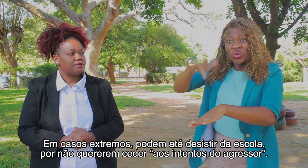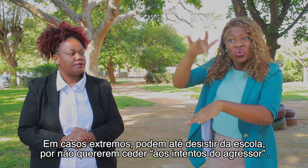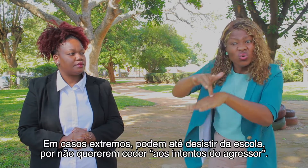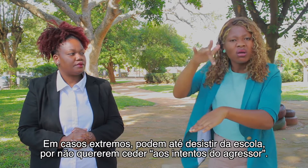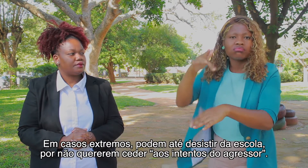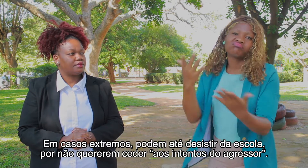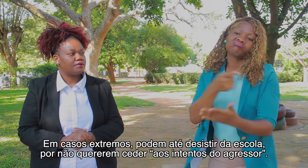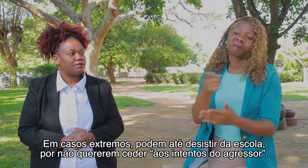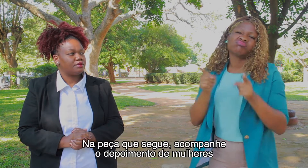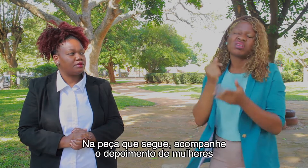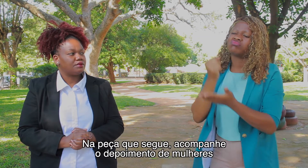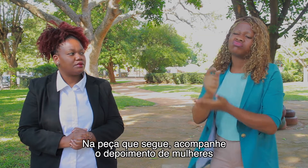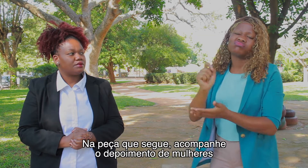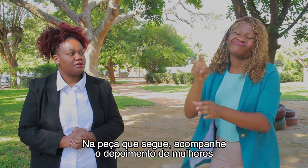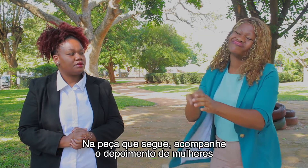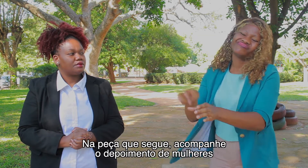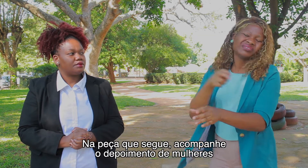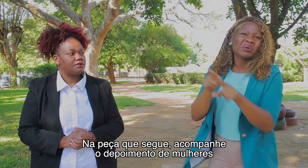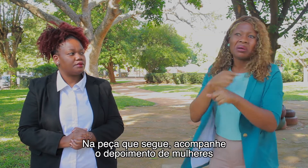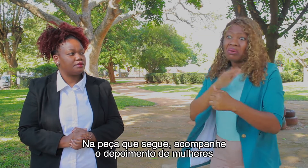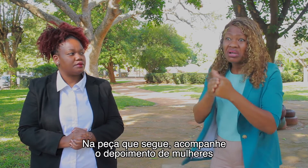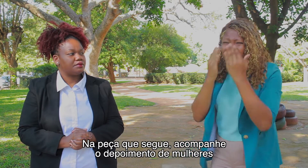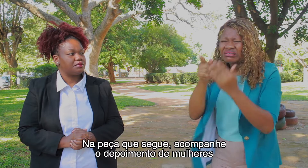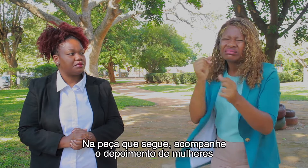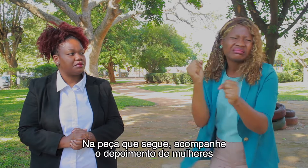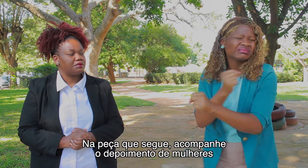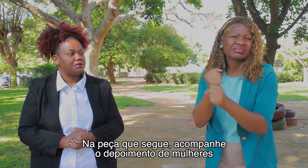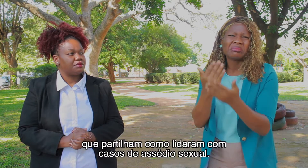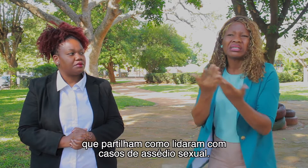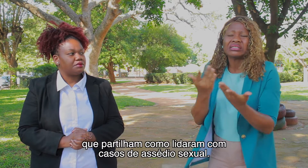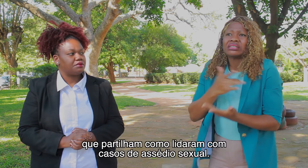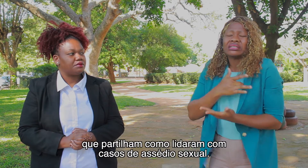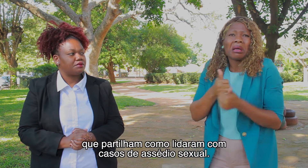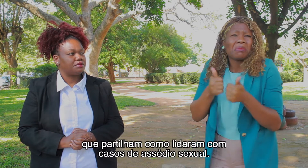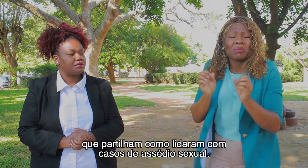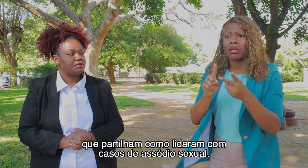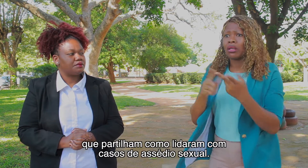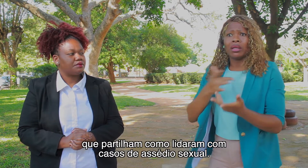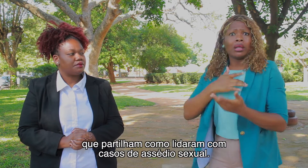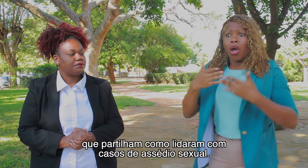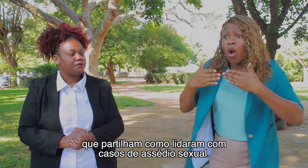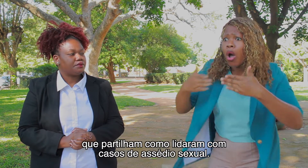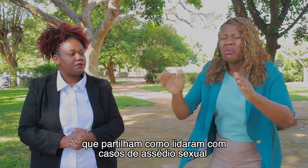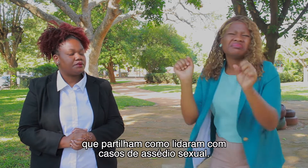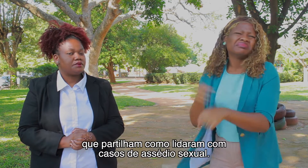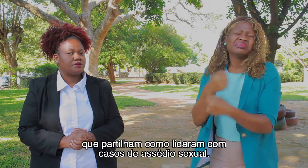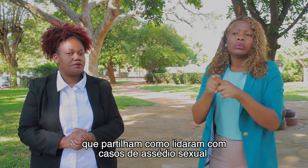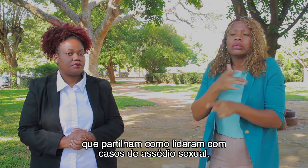intentos do agressor. Na peça que segue, acompanhe o depoimento de mulheres que partilham como lidaram com casos de assédio